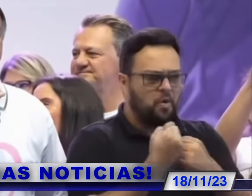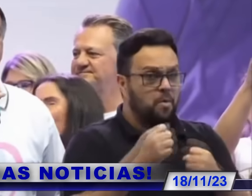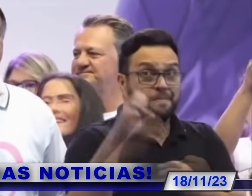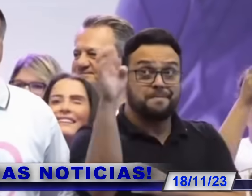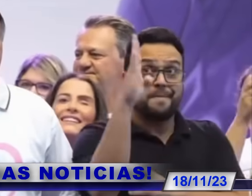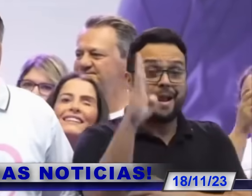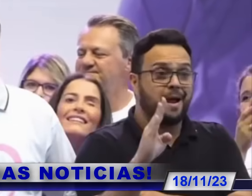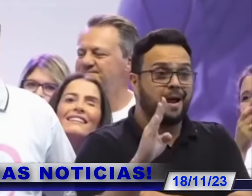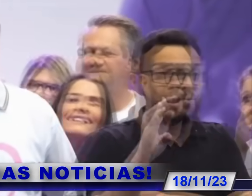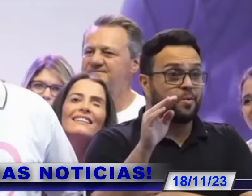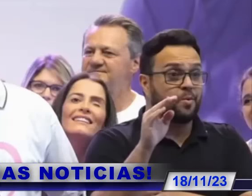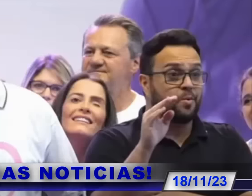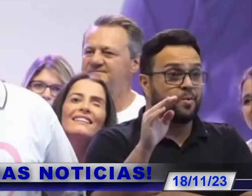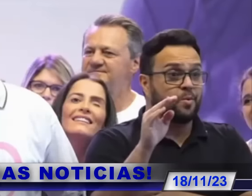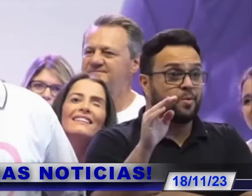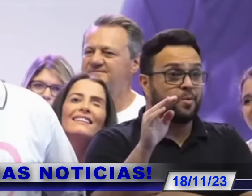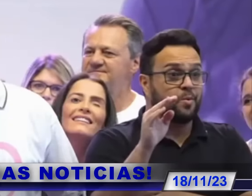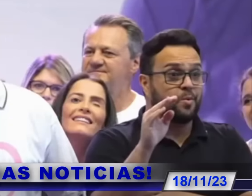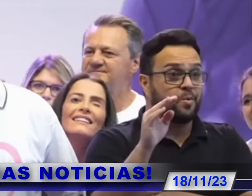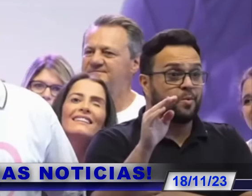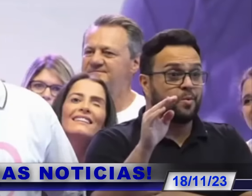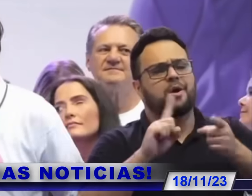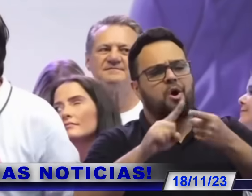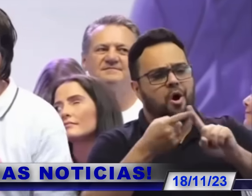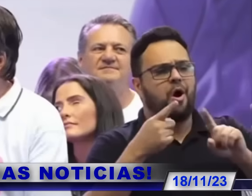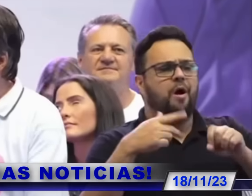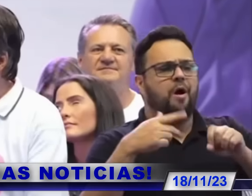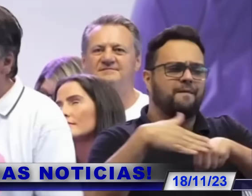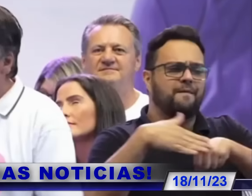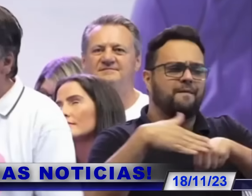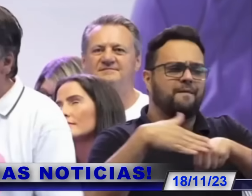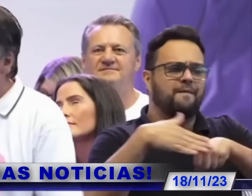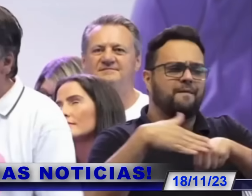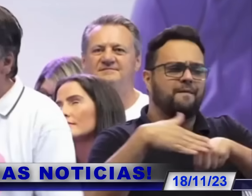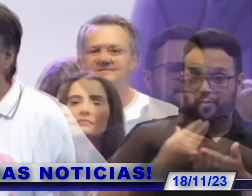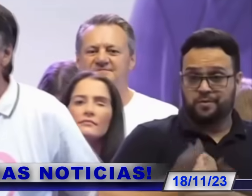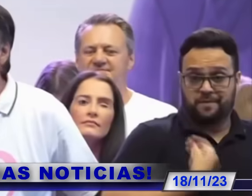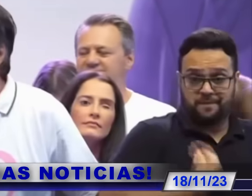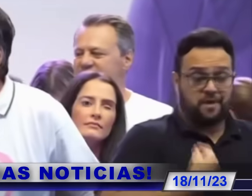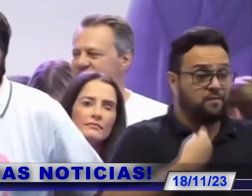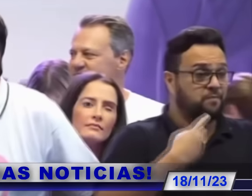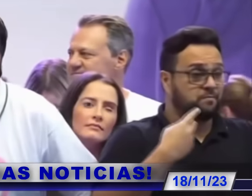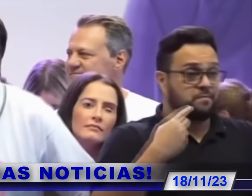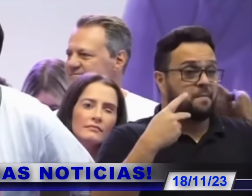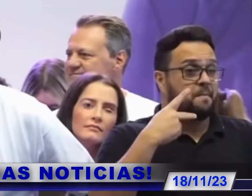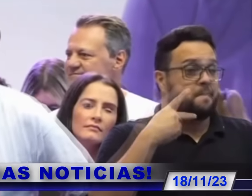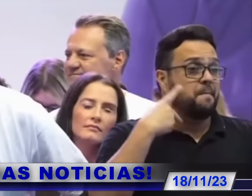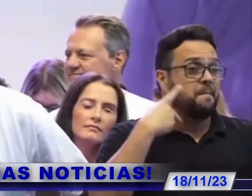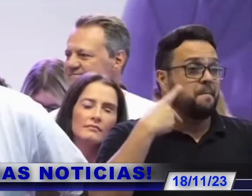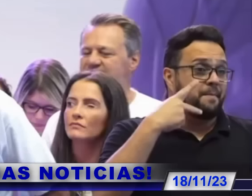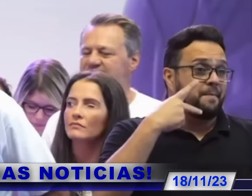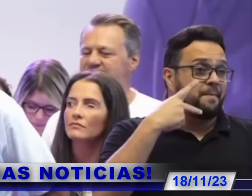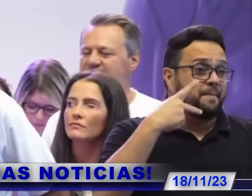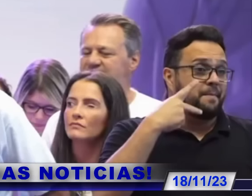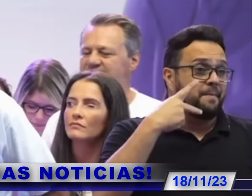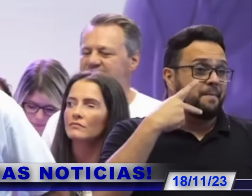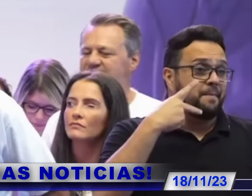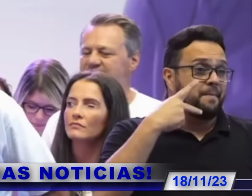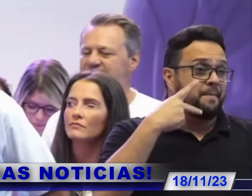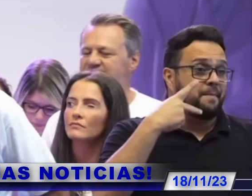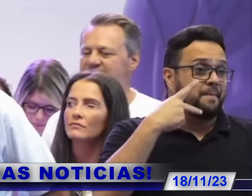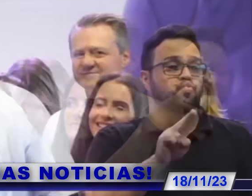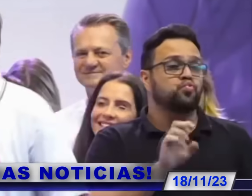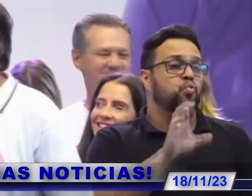Venho conversando também com parlamentares nossos, como temos alguns presentes aqui. Temos aqui o Zuco.